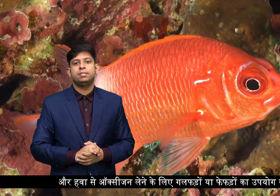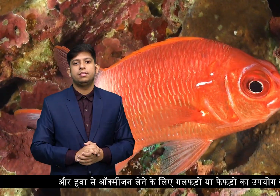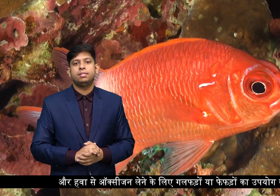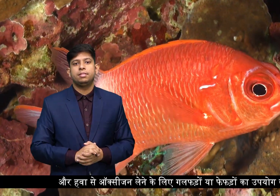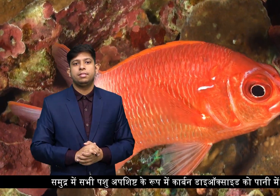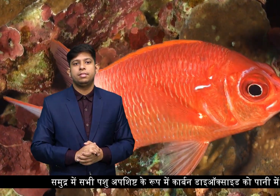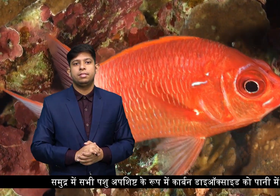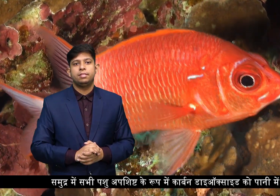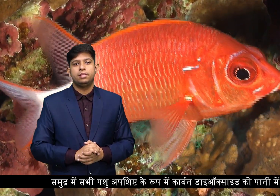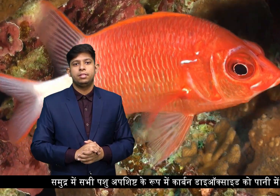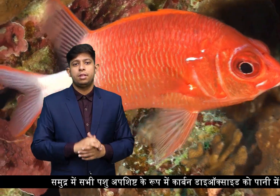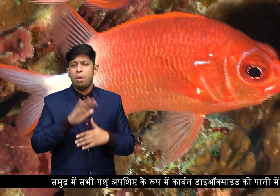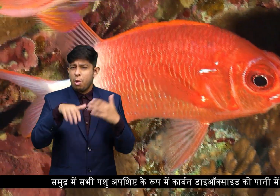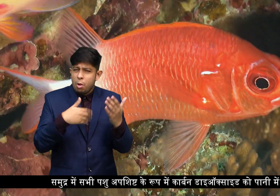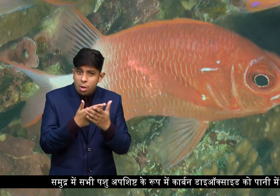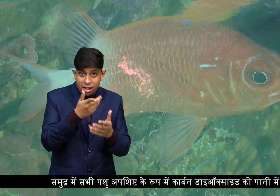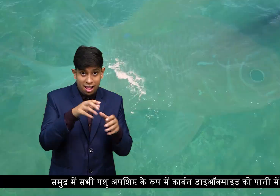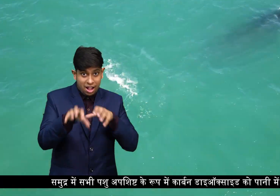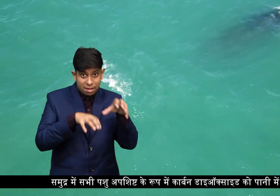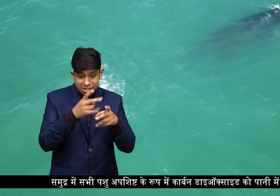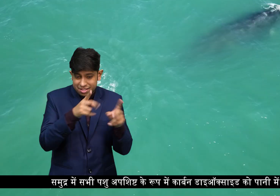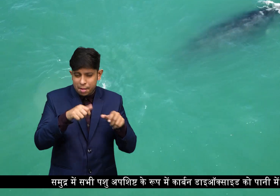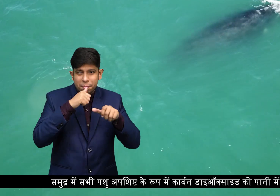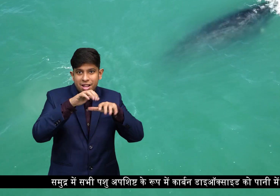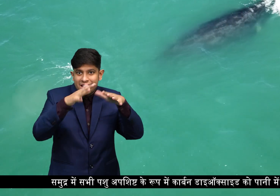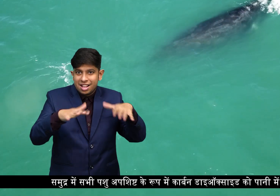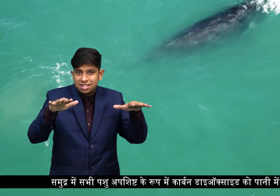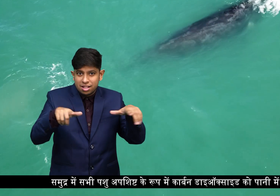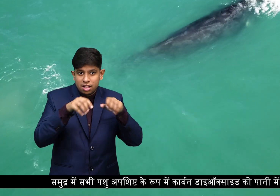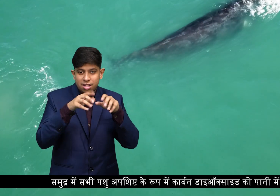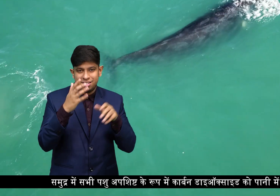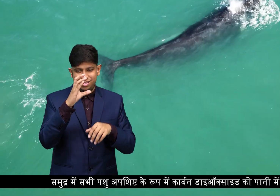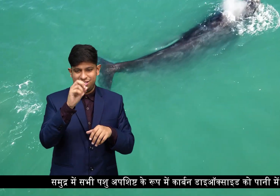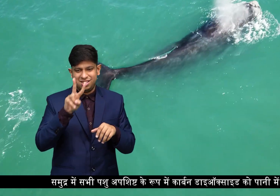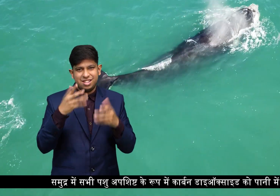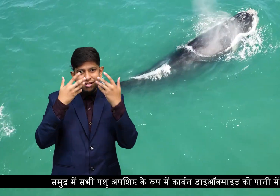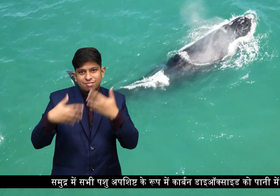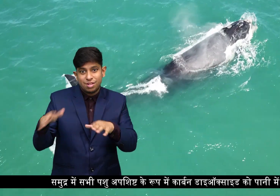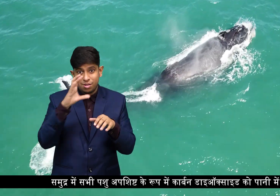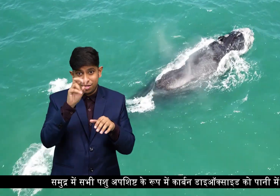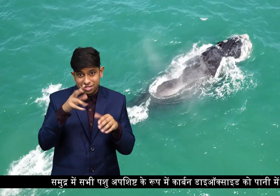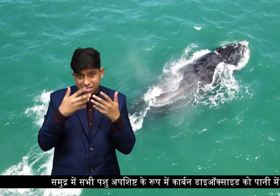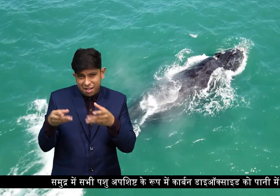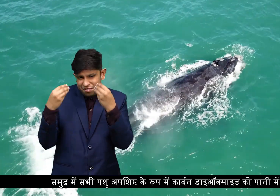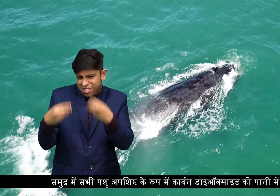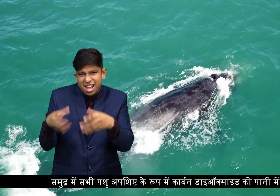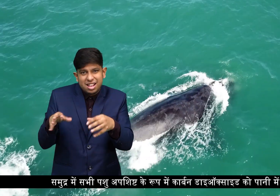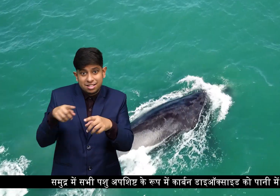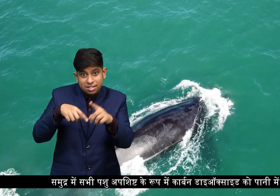हैं। समुद्र में सभी पशु अपशिष्ट के रूप में कार्बन डाइऑक्साइड को पानी में छोड़ते